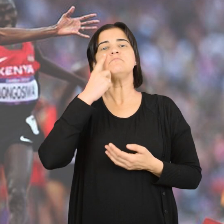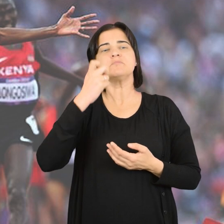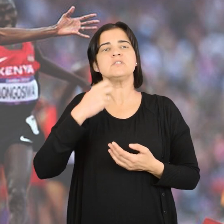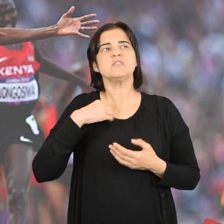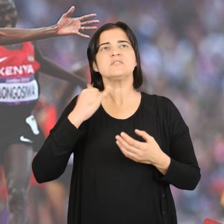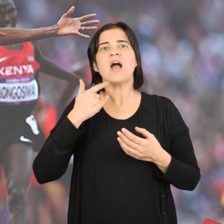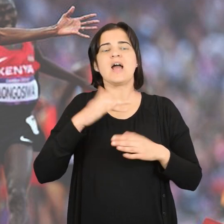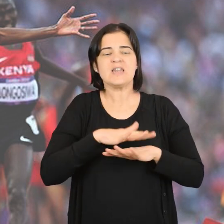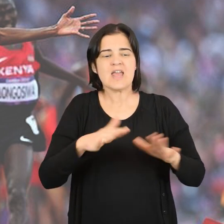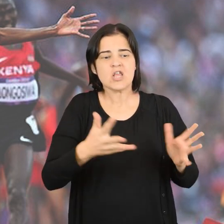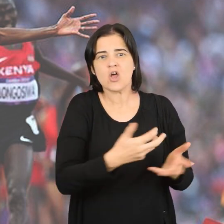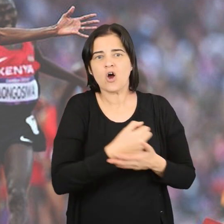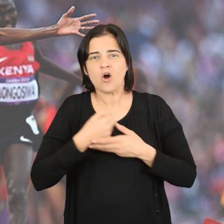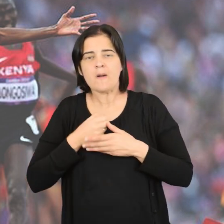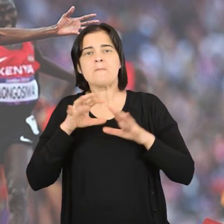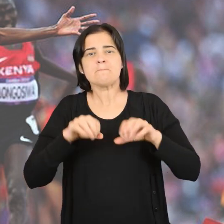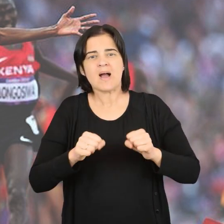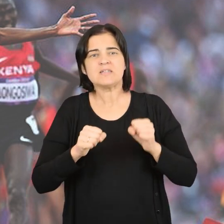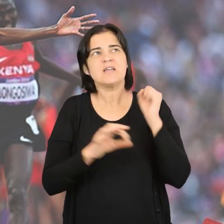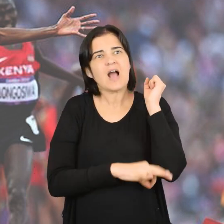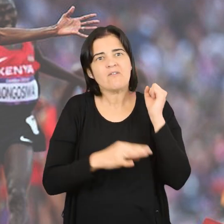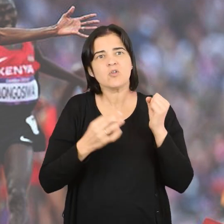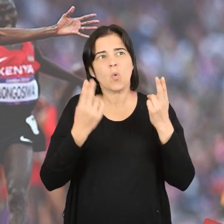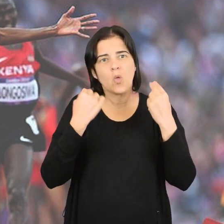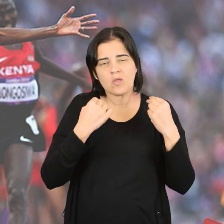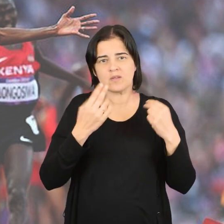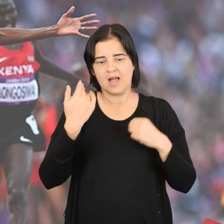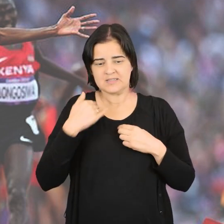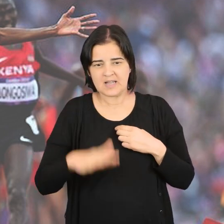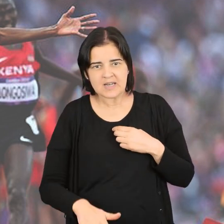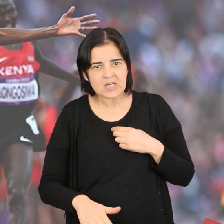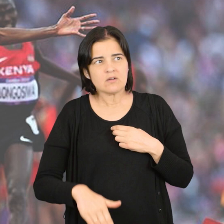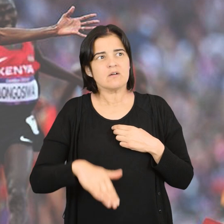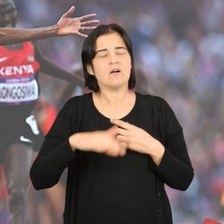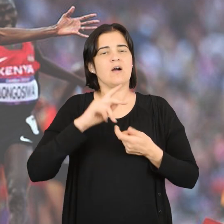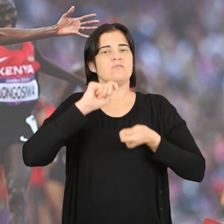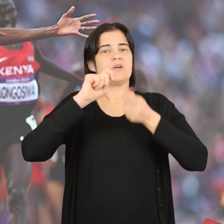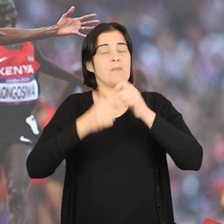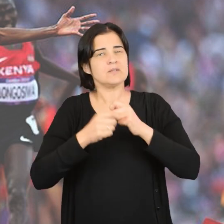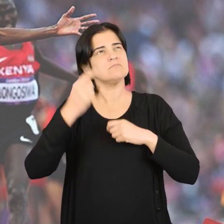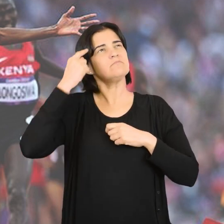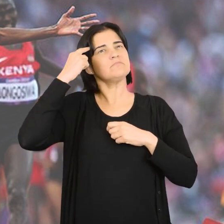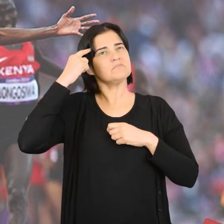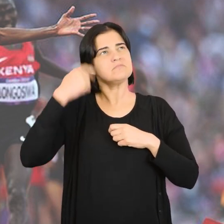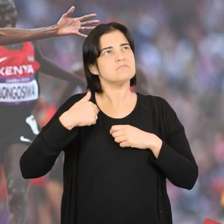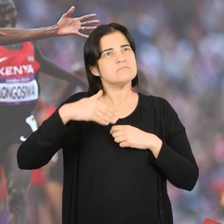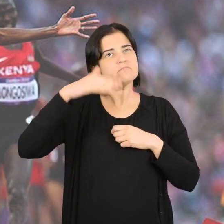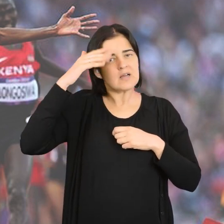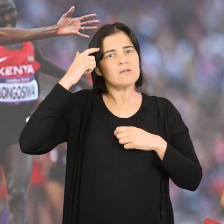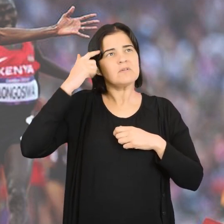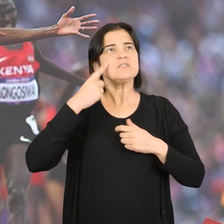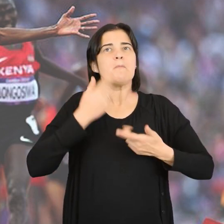se da cuenta de que ha sido víctima de trata de niños y esclavitud es así